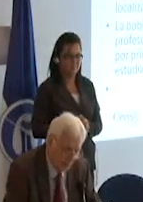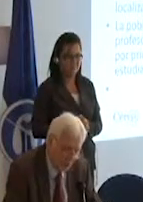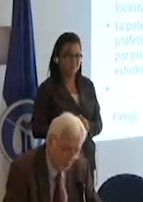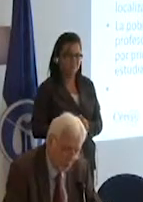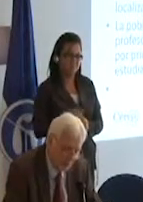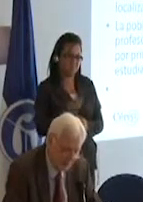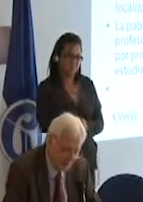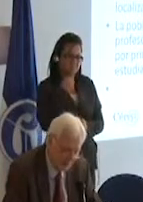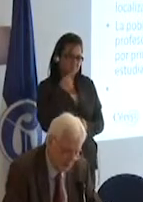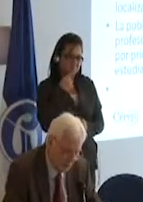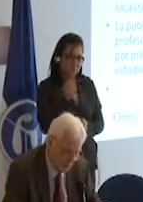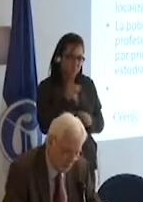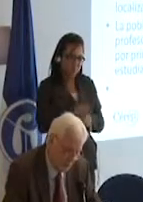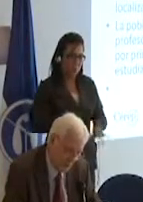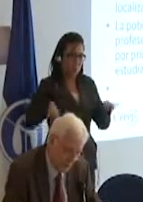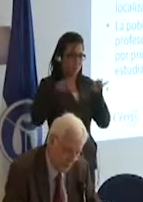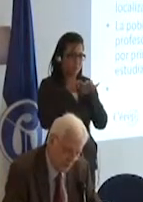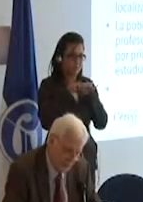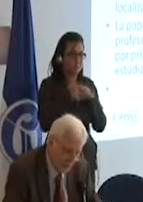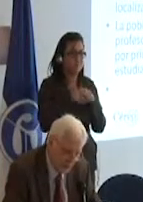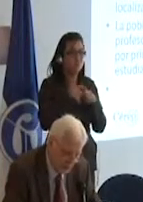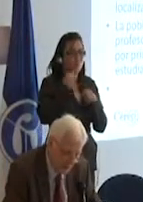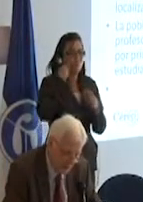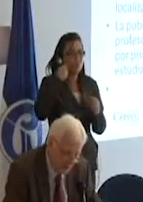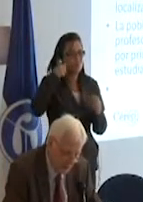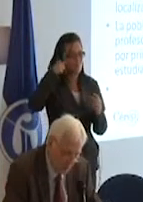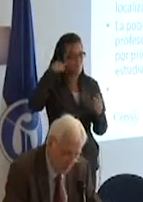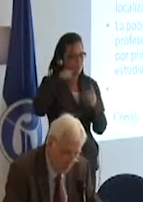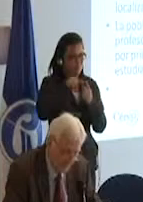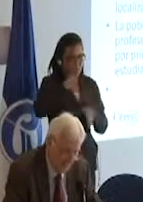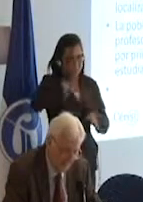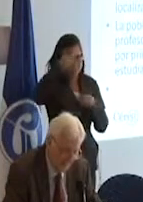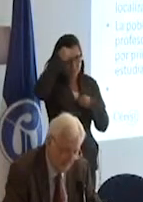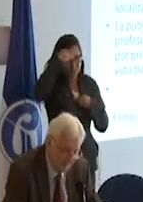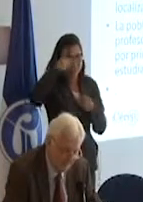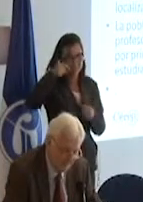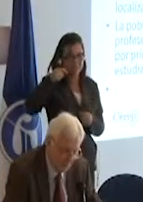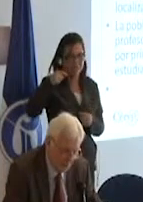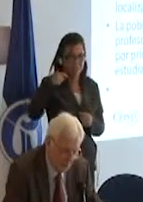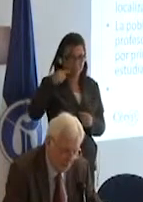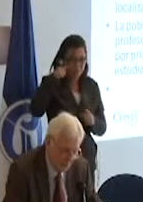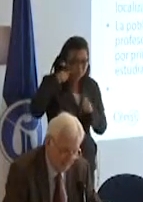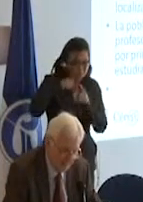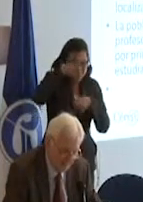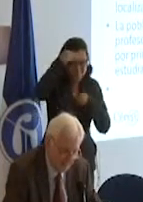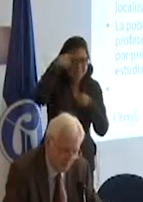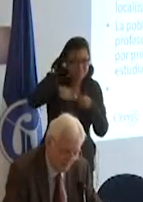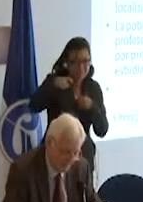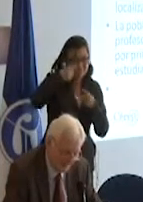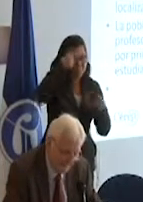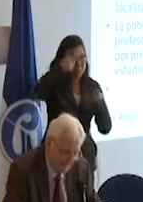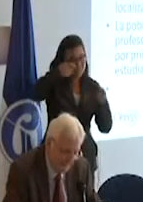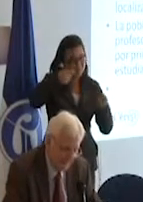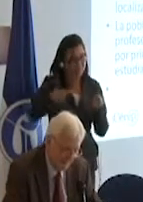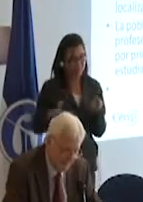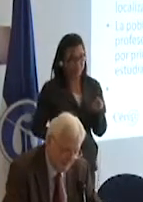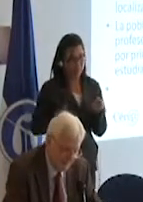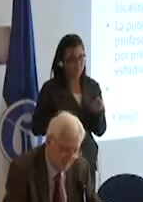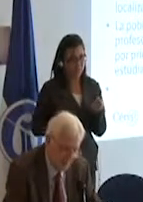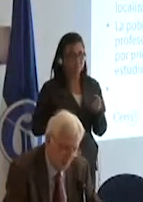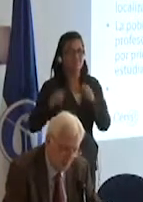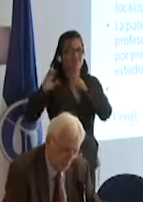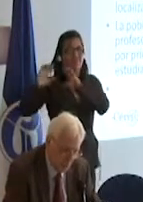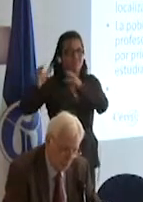esto es importante, cuando los objetivos de aprendizaje necesitan unas estrategias específicas en